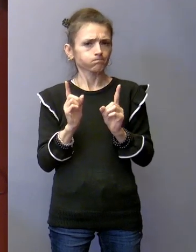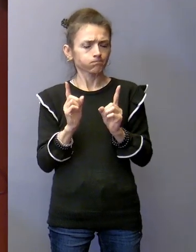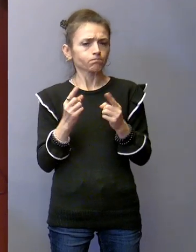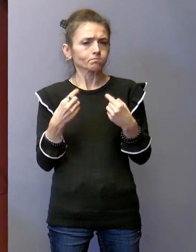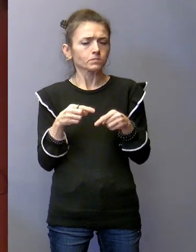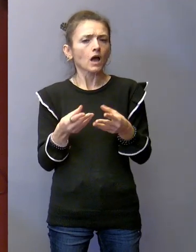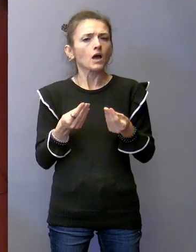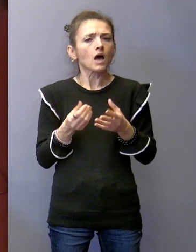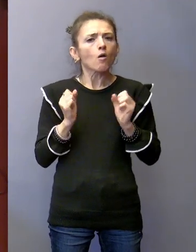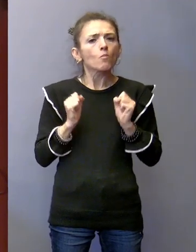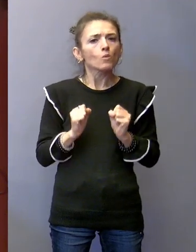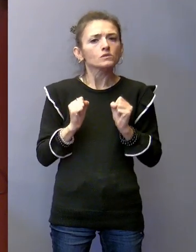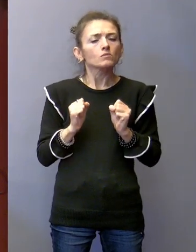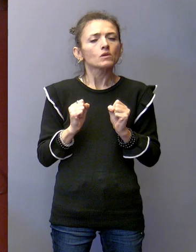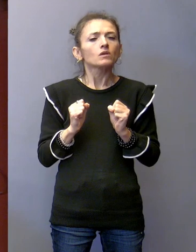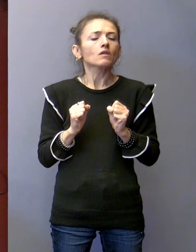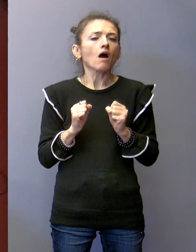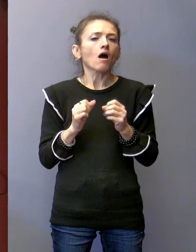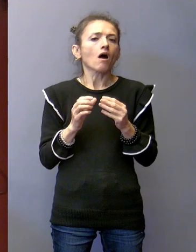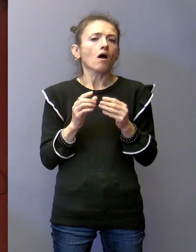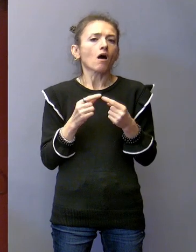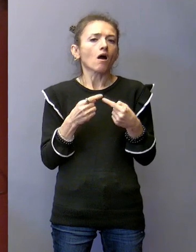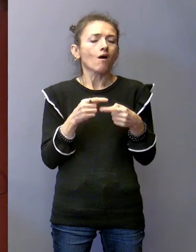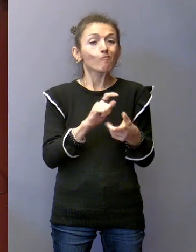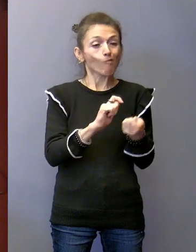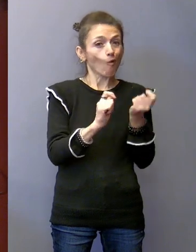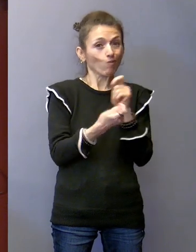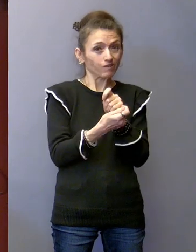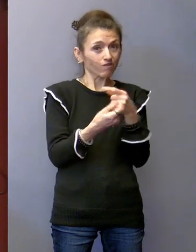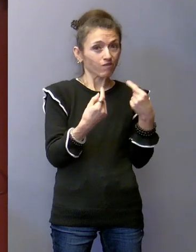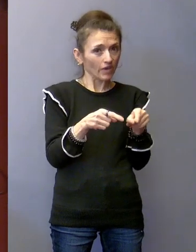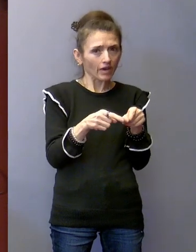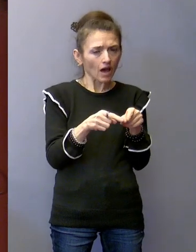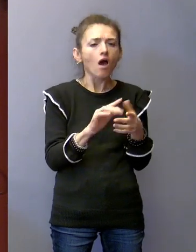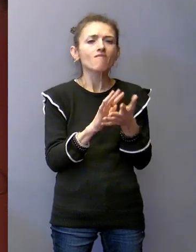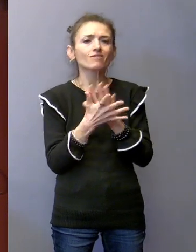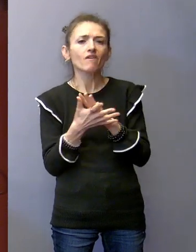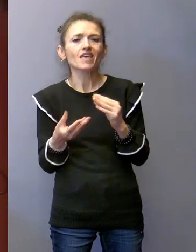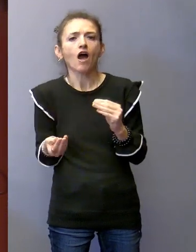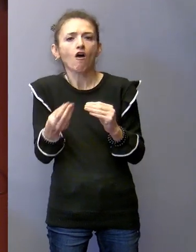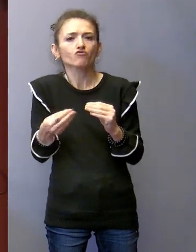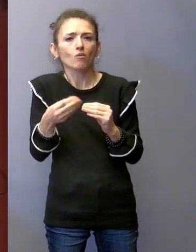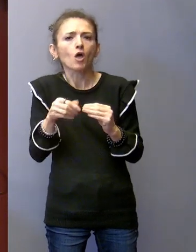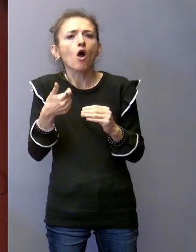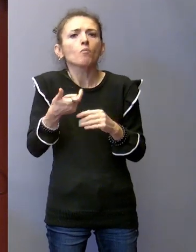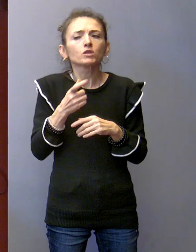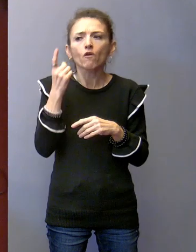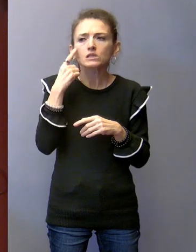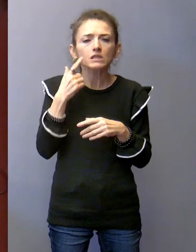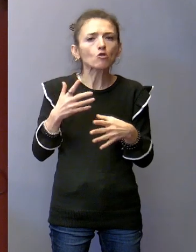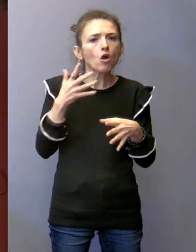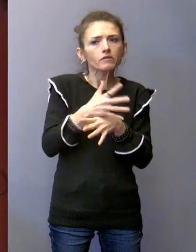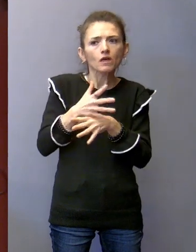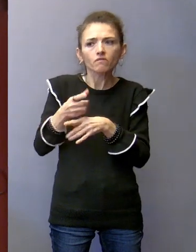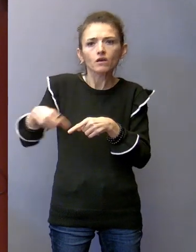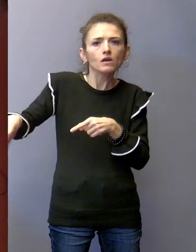configurare questo modifica come un aggiornamento lo dico perché ho sentito anche dagli interventi che viene